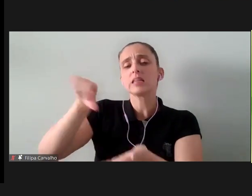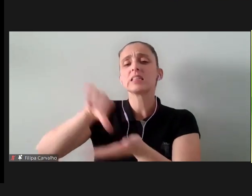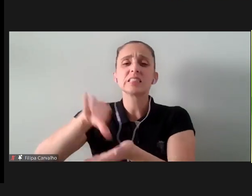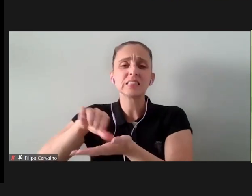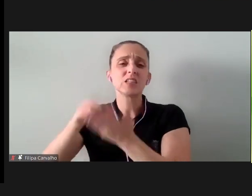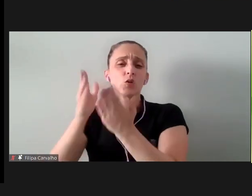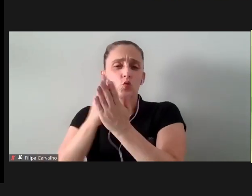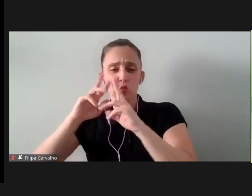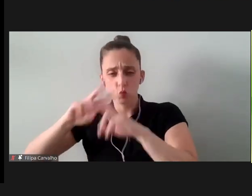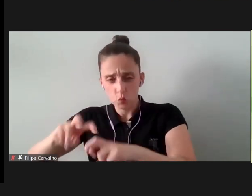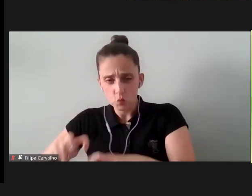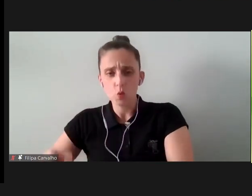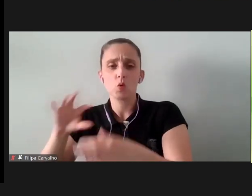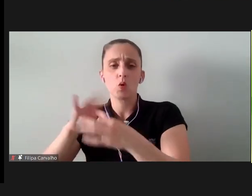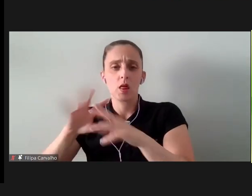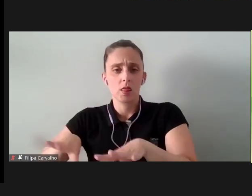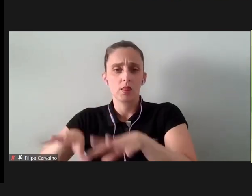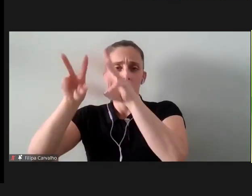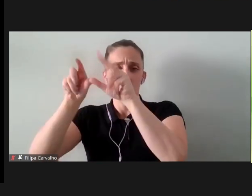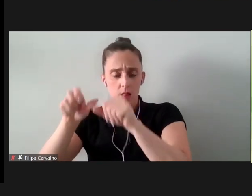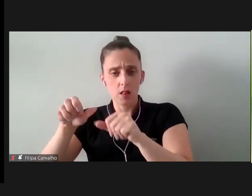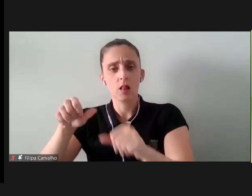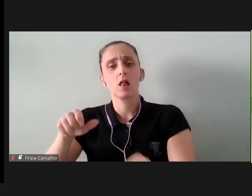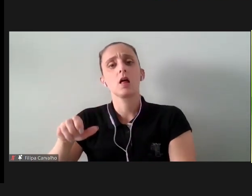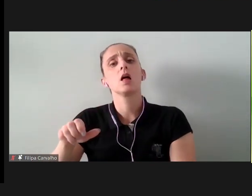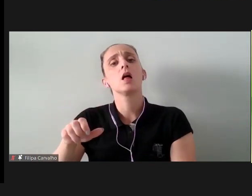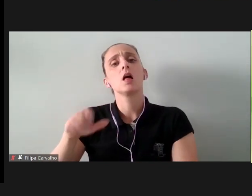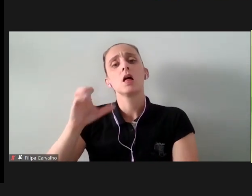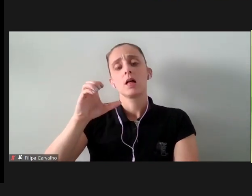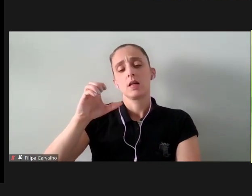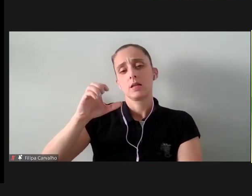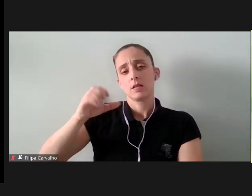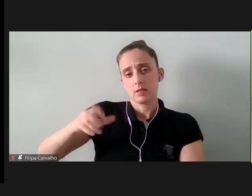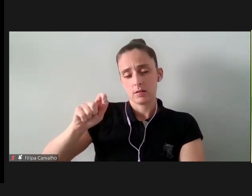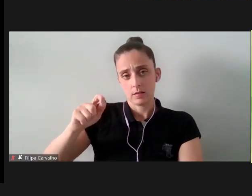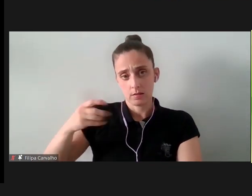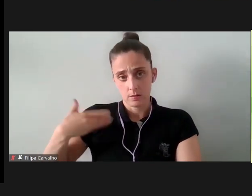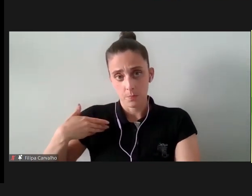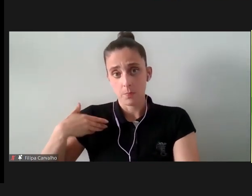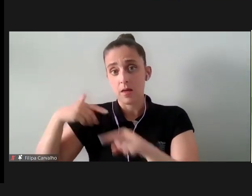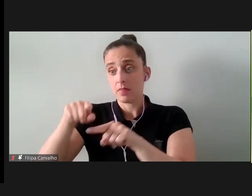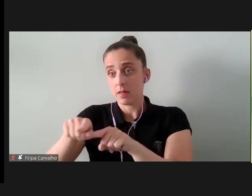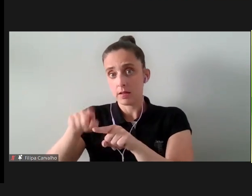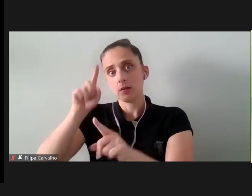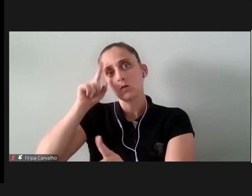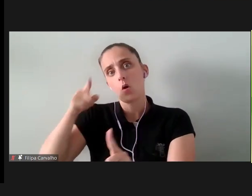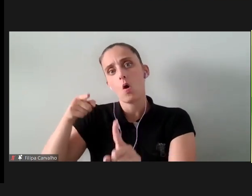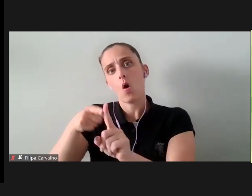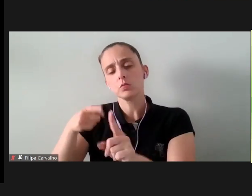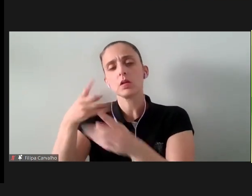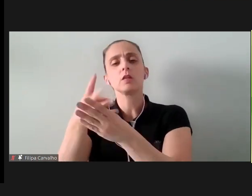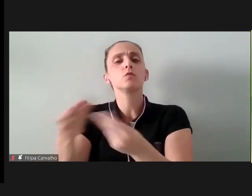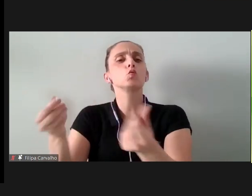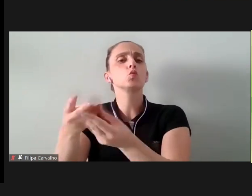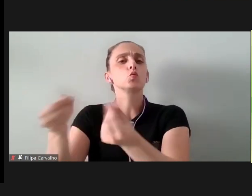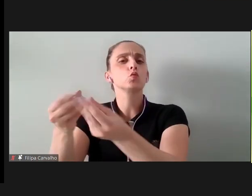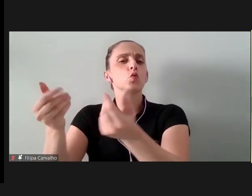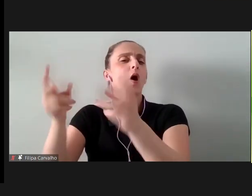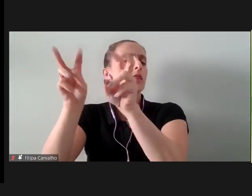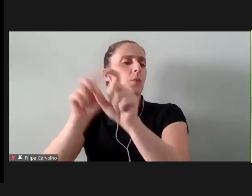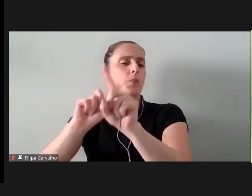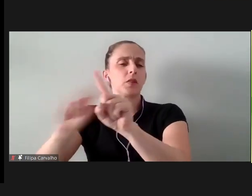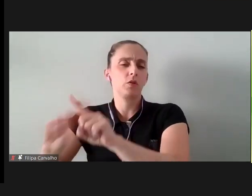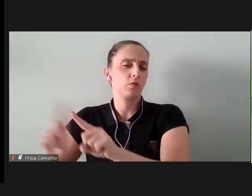para o desenvolvimento, que é o CEPED, e o CEPED o que procura hoje é ensaiando várias soluções de vários domínios. Há